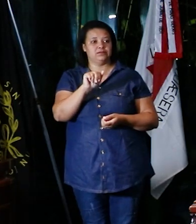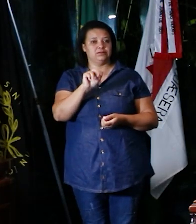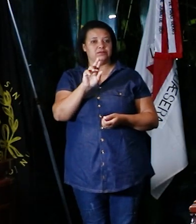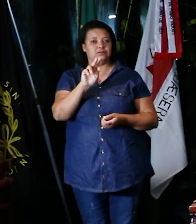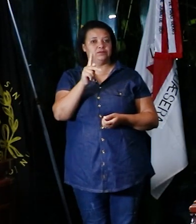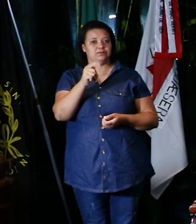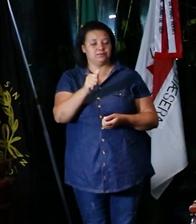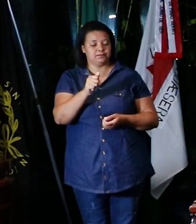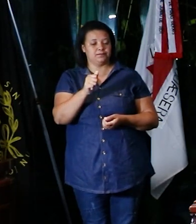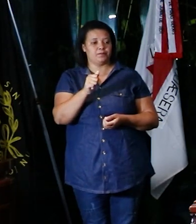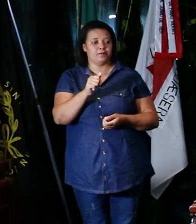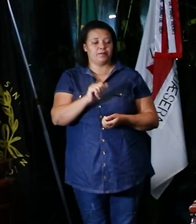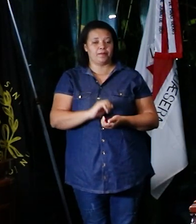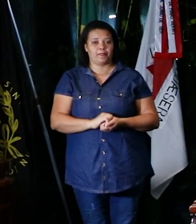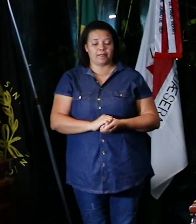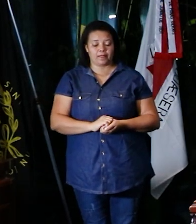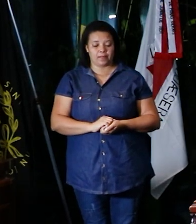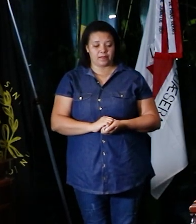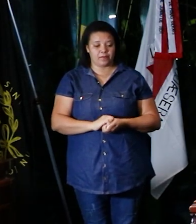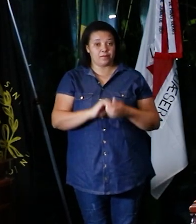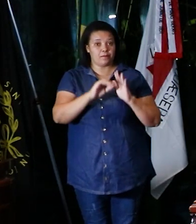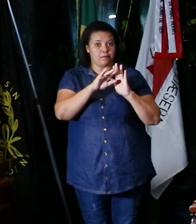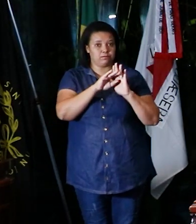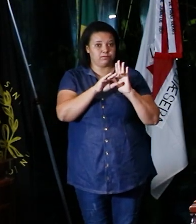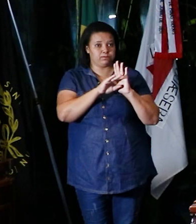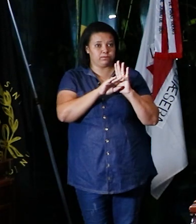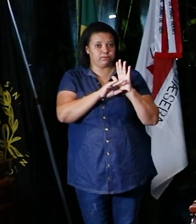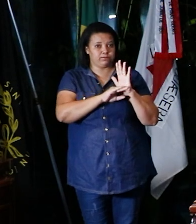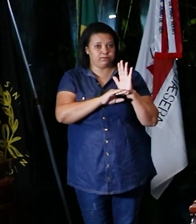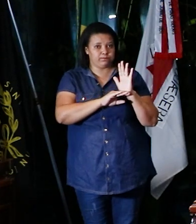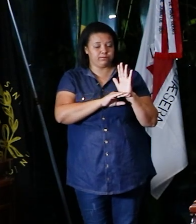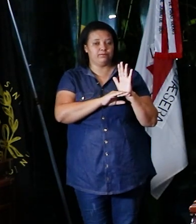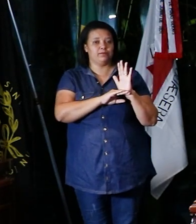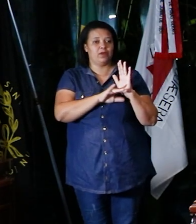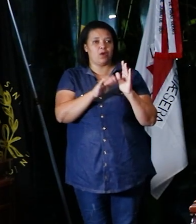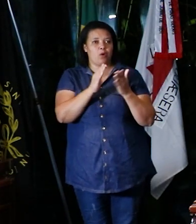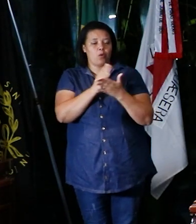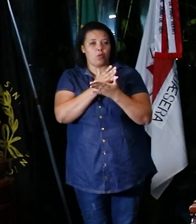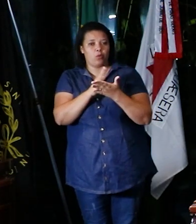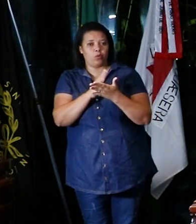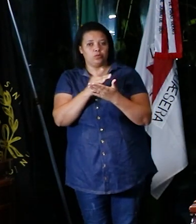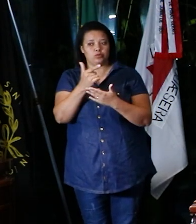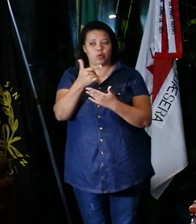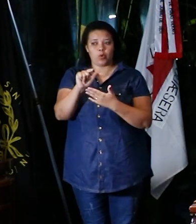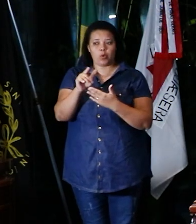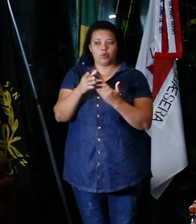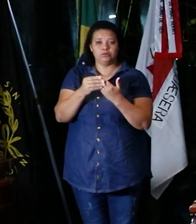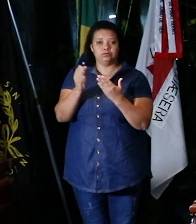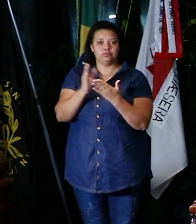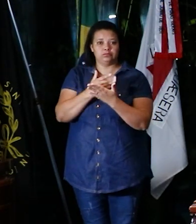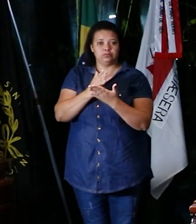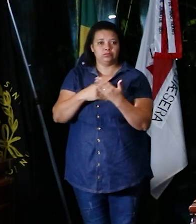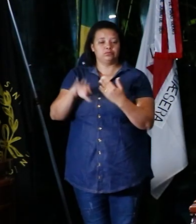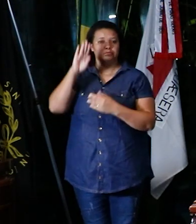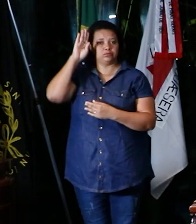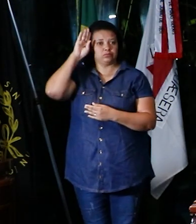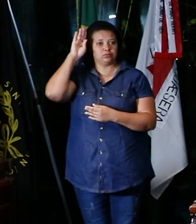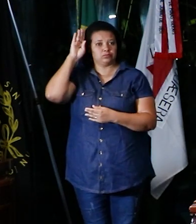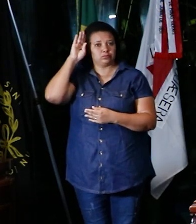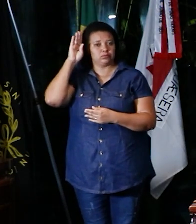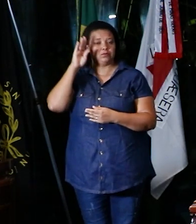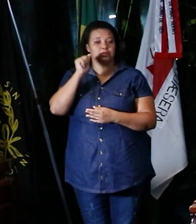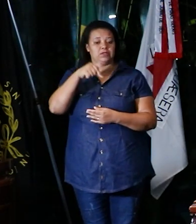Joel Rufino, Mirna Pinsky, Ângela Lago, além de obras de acadêmicos como Bartolomeu Campos de Queiroz,